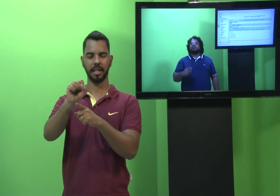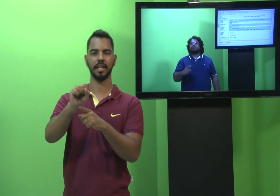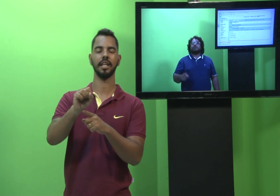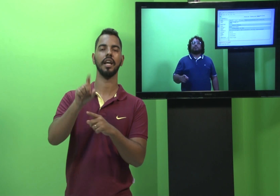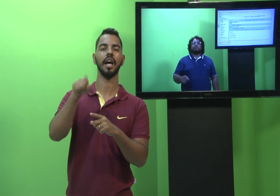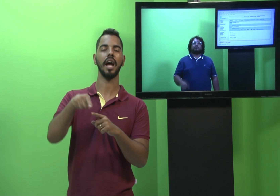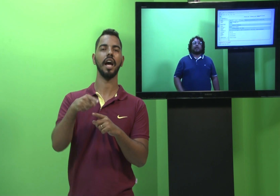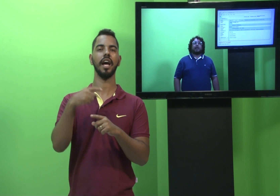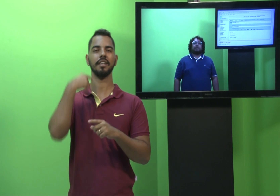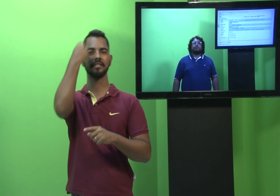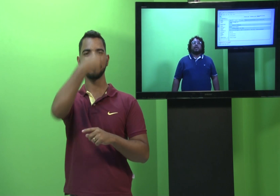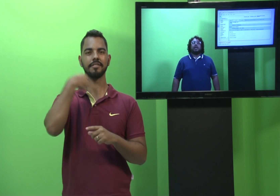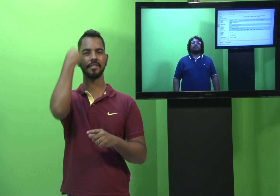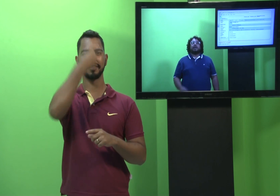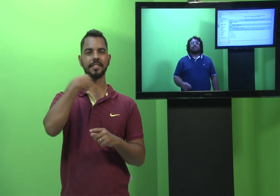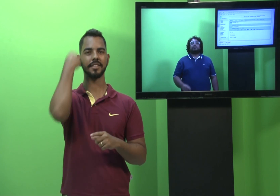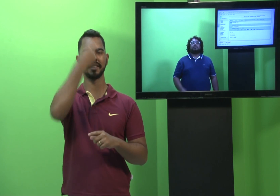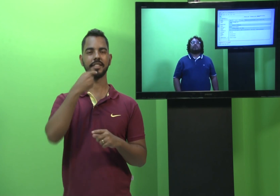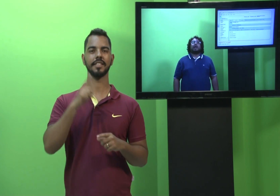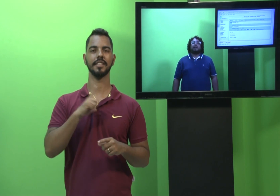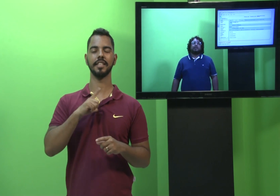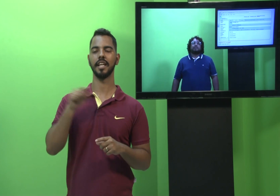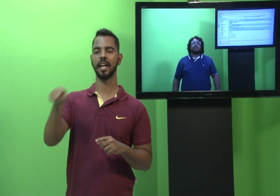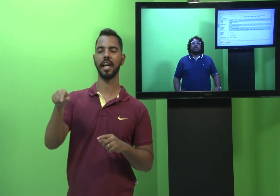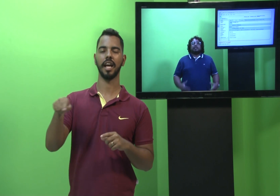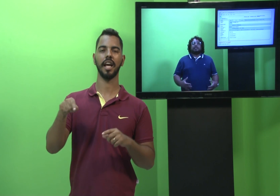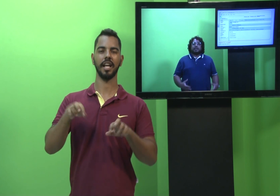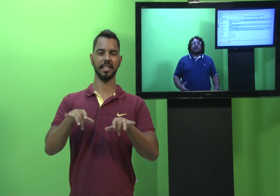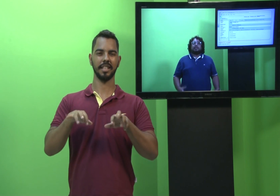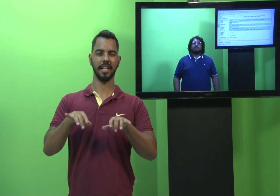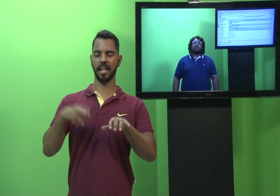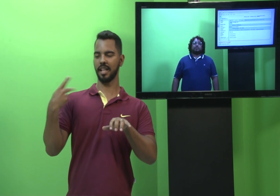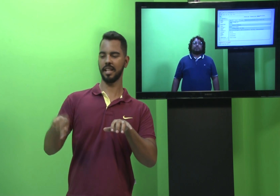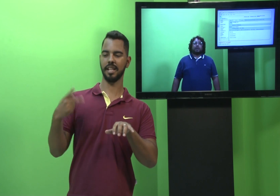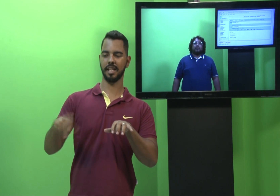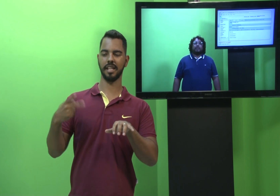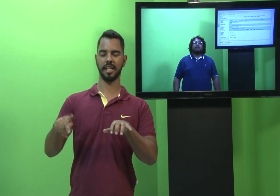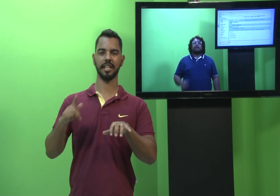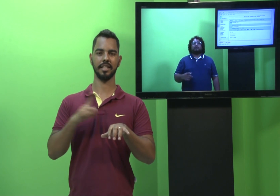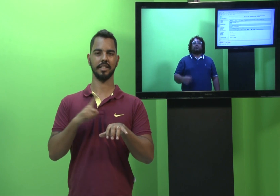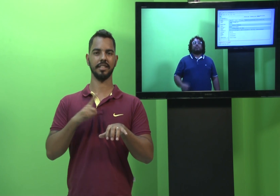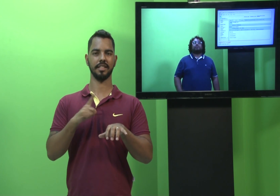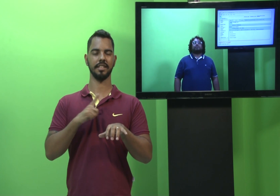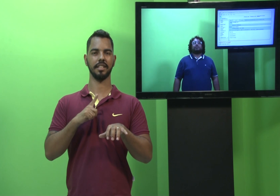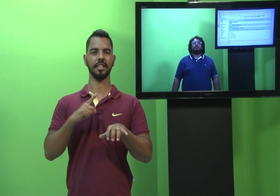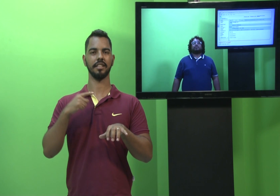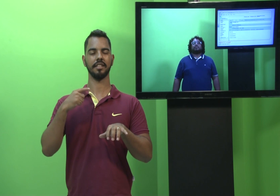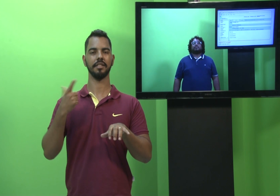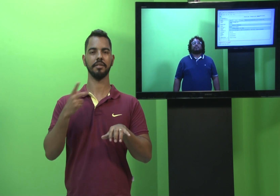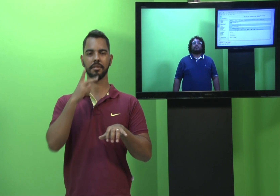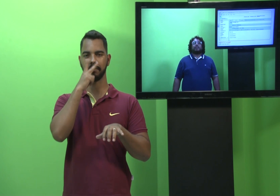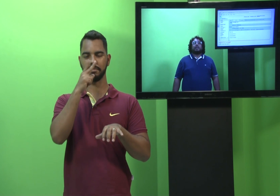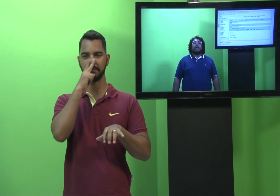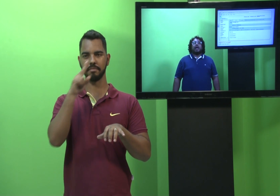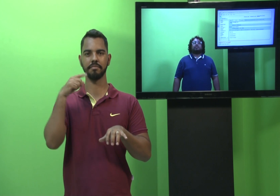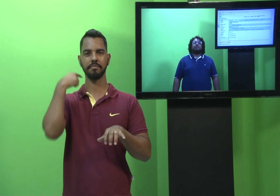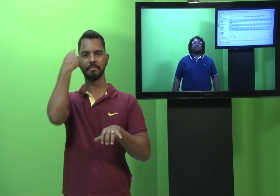outros símbolos do teclado. Eles representam carinhas desenhadas na horizontal e detonam emoções. É